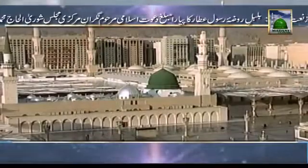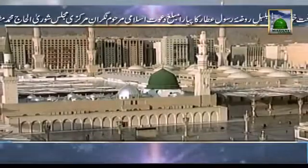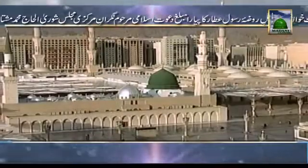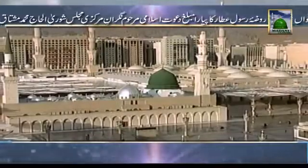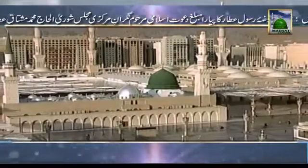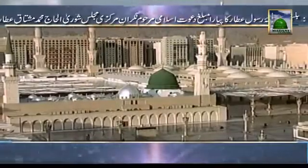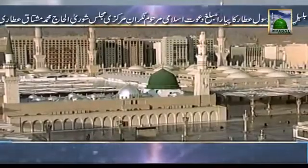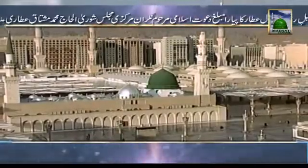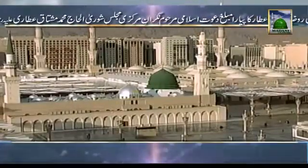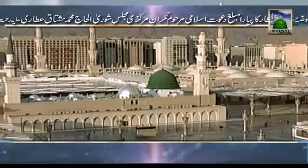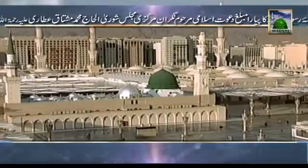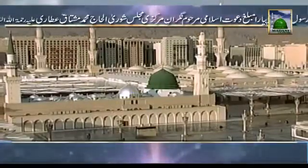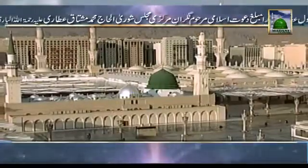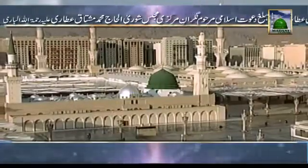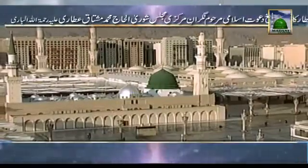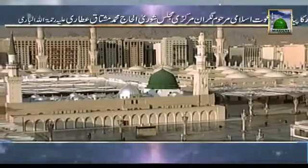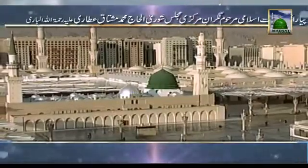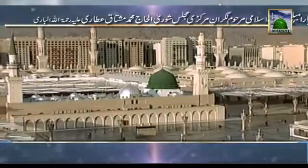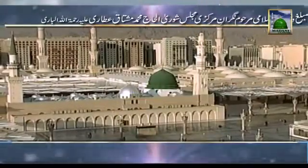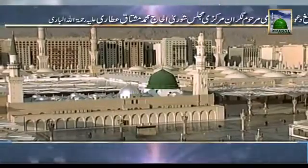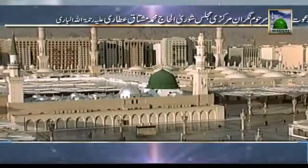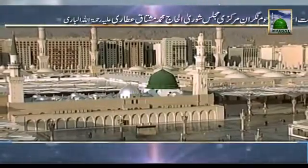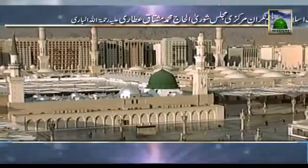طیبہ کا پیغام ملا،